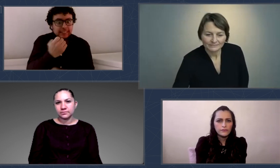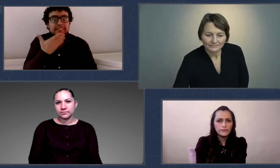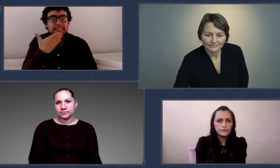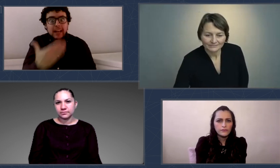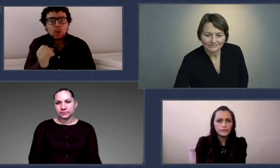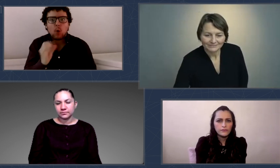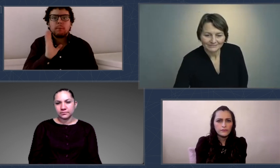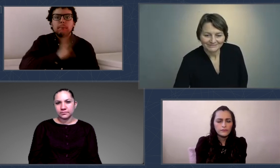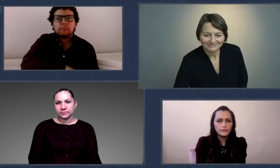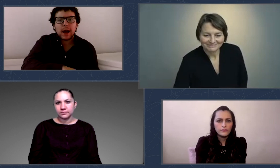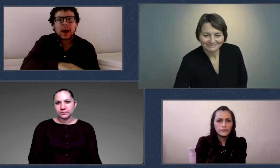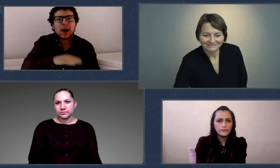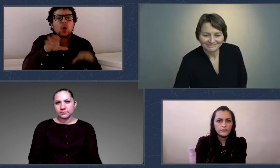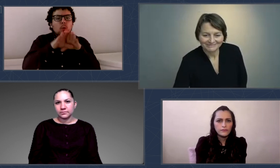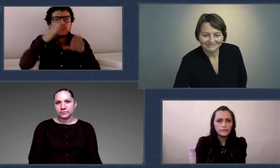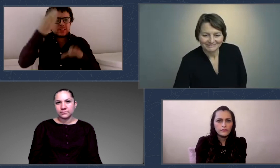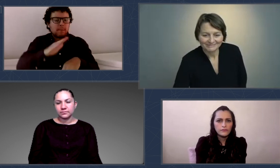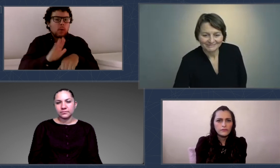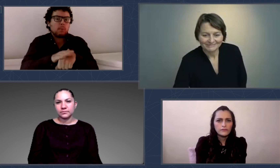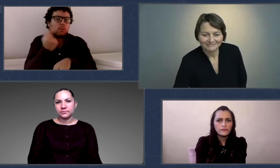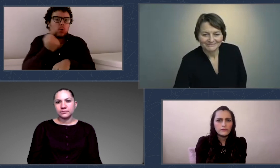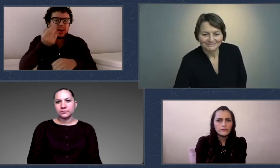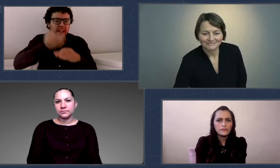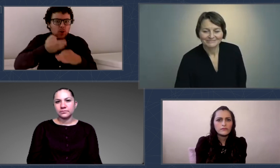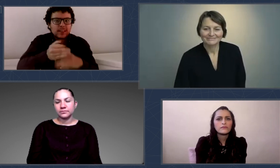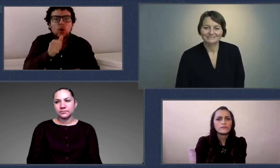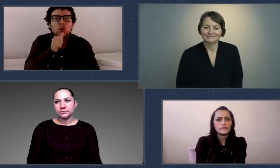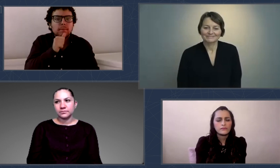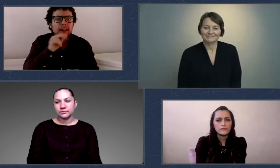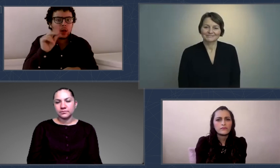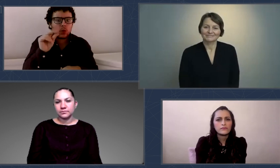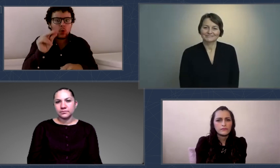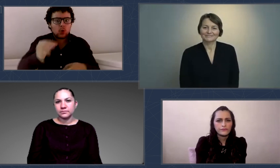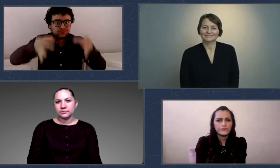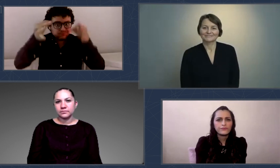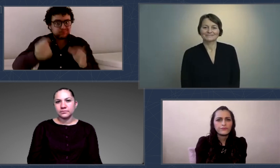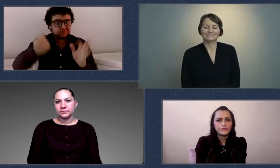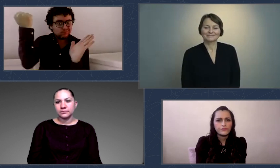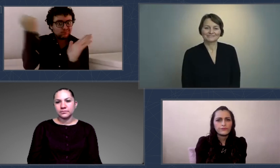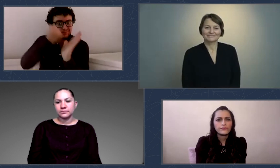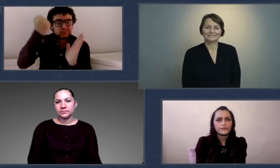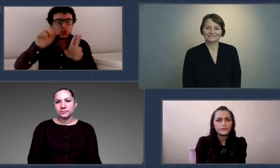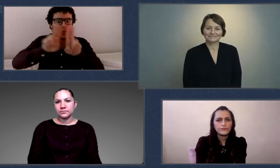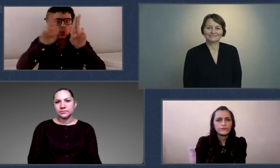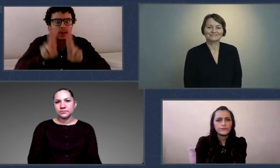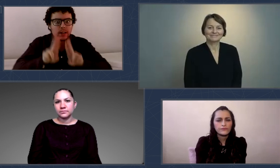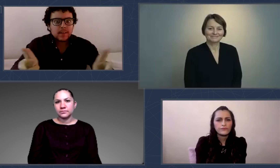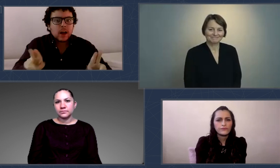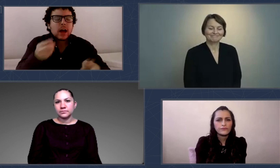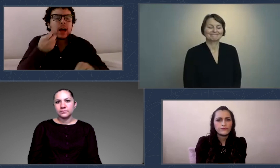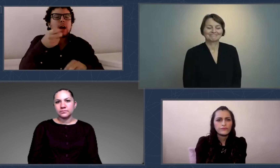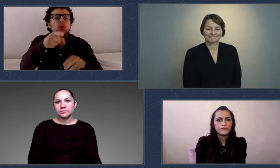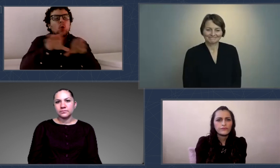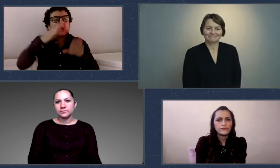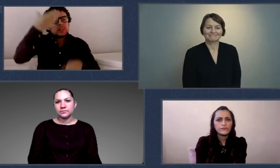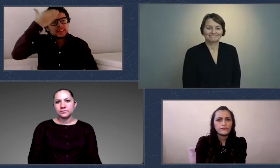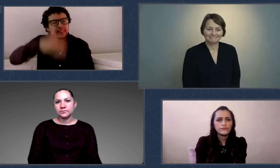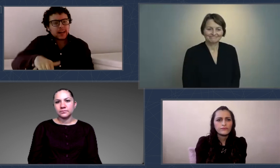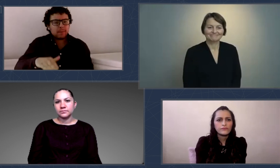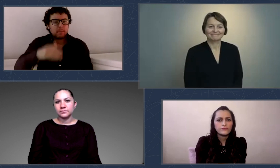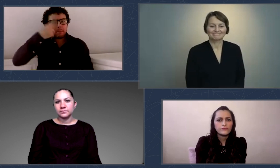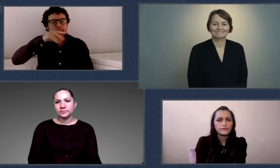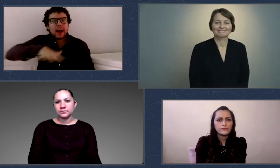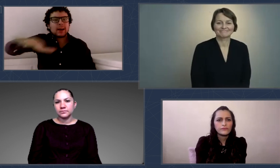un servicio de interpretación en señas internacionales? ¿Cómo se dan cuenta? ¿Cómo saben si esta persona lo está haciendo bien, si lo está haciendo